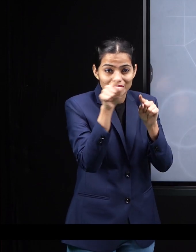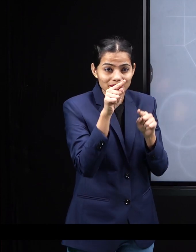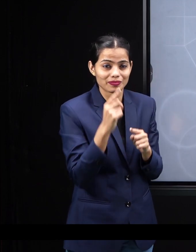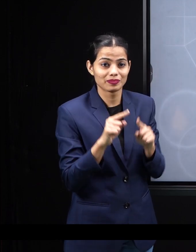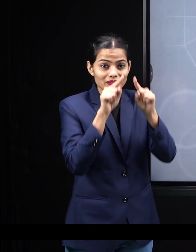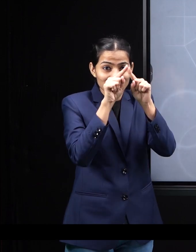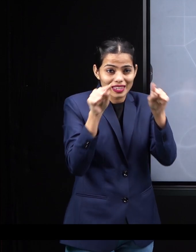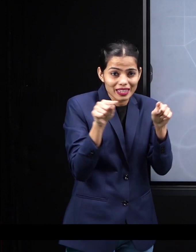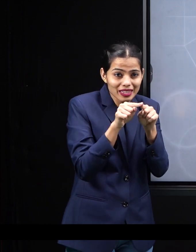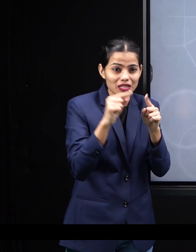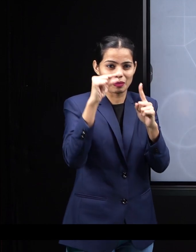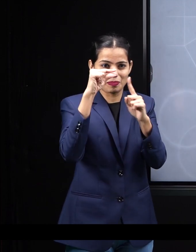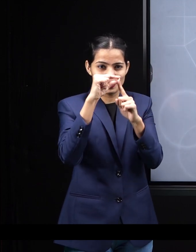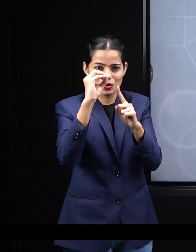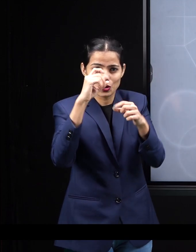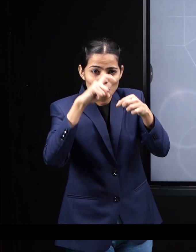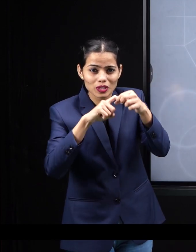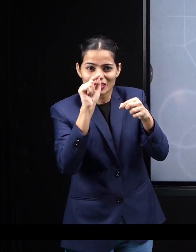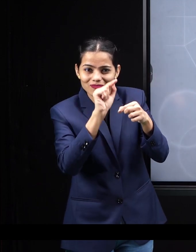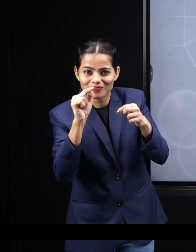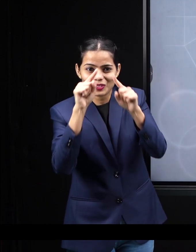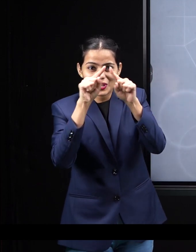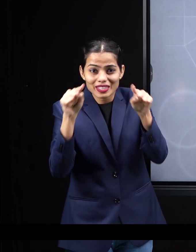முக்கோணம் POQ சர்வசமம் முக்கோணம் SOR.